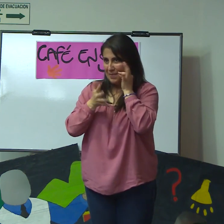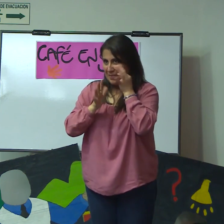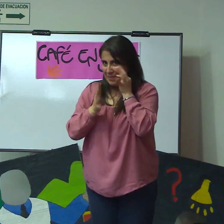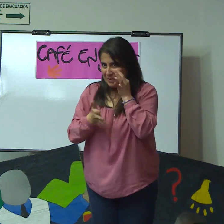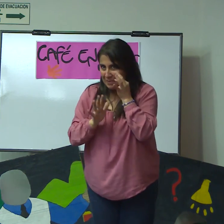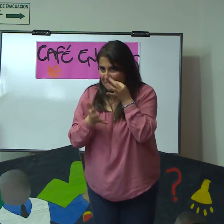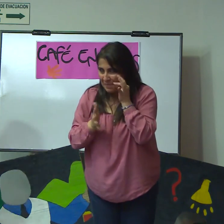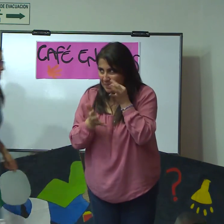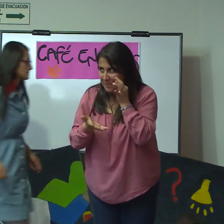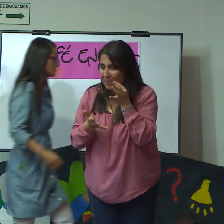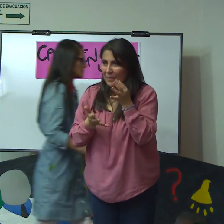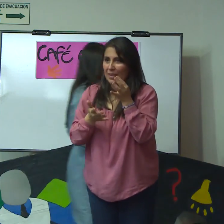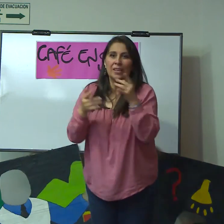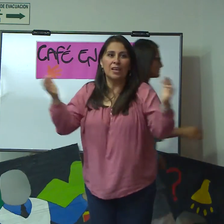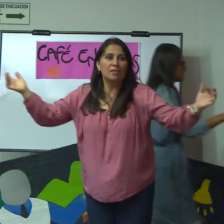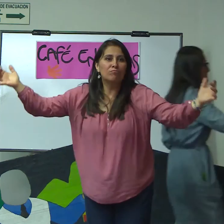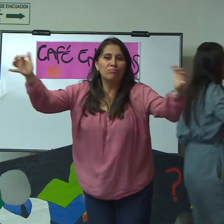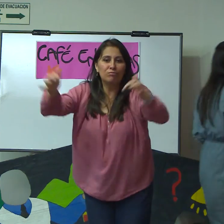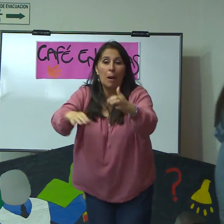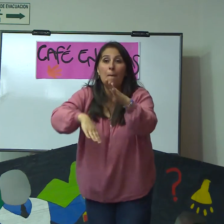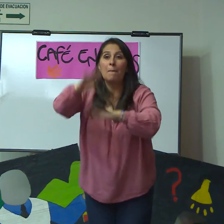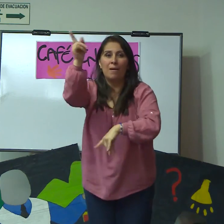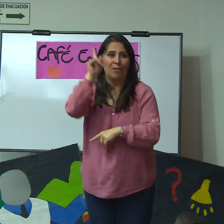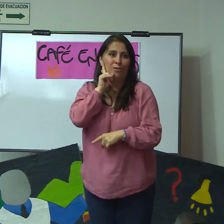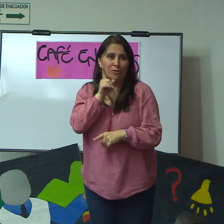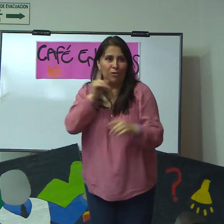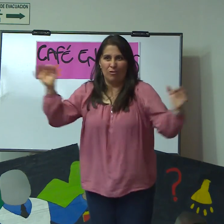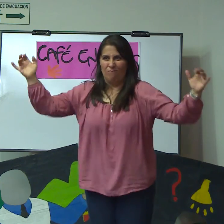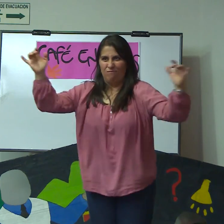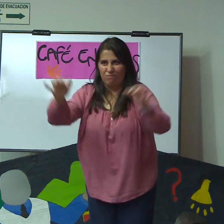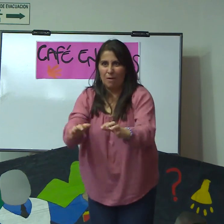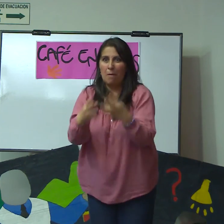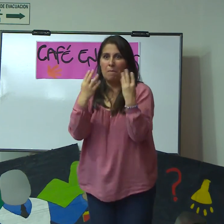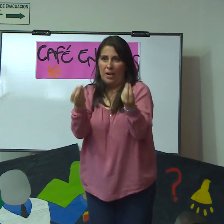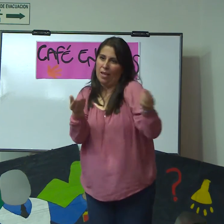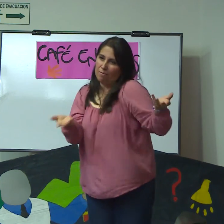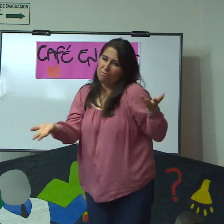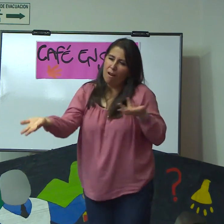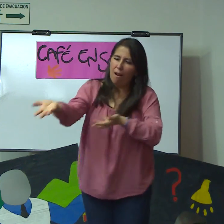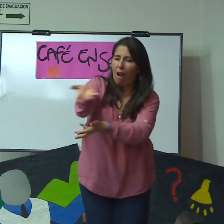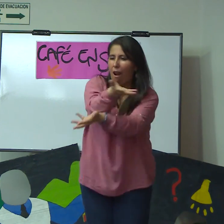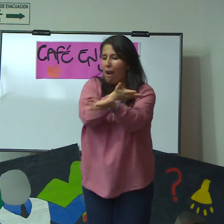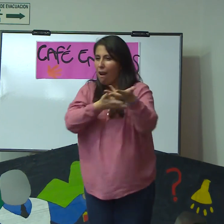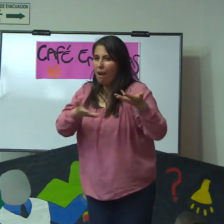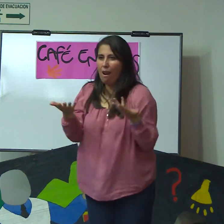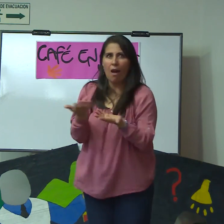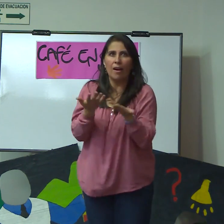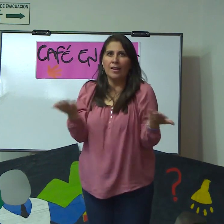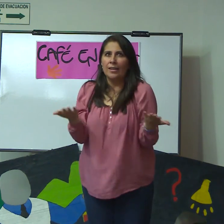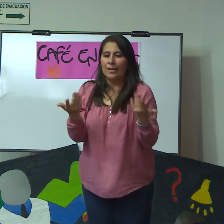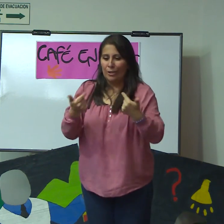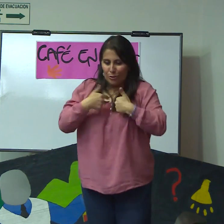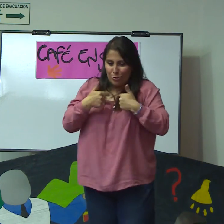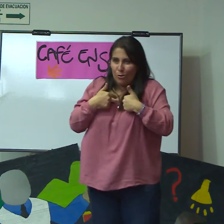pues particularmente a las personas sordas y contar con un espacio donde podamos hablar de qué es ser maestro, pero